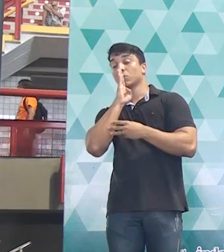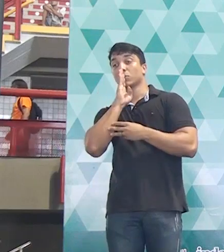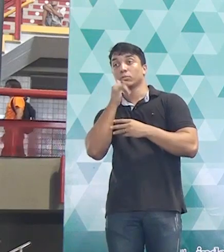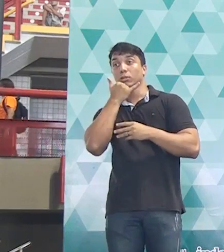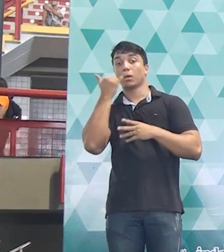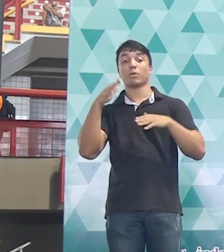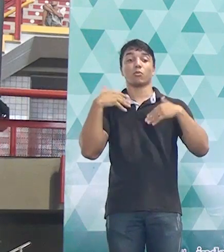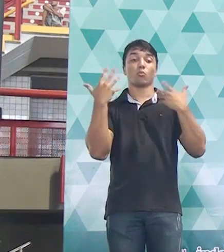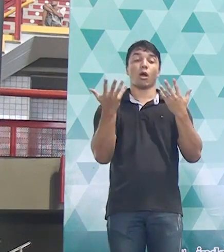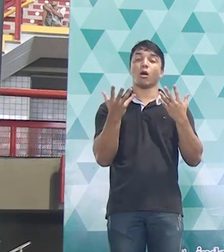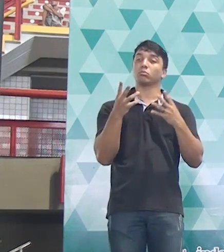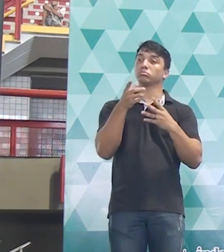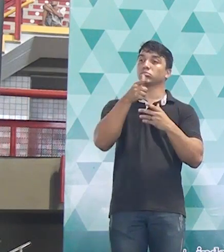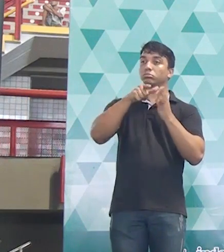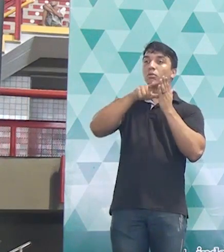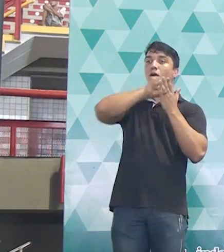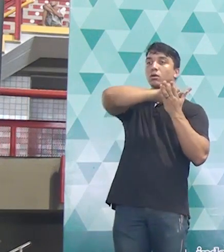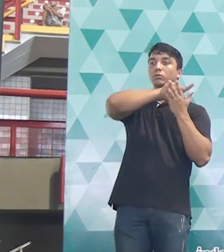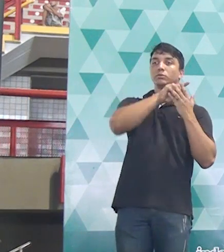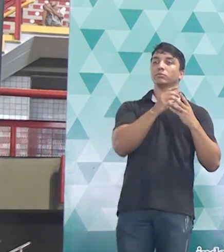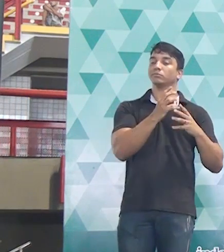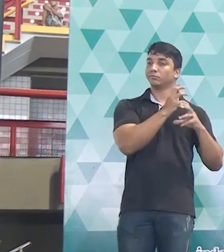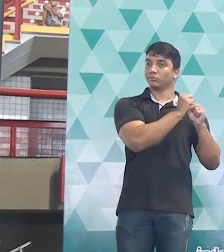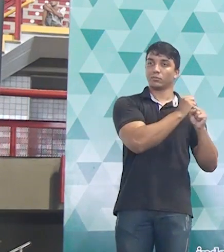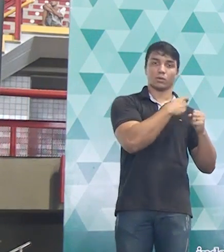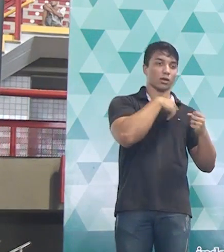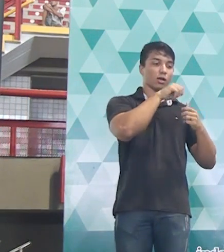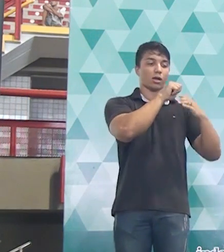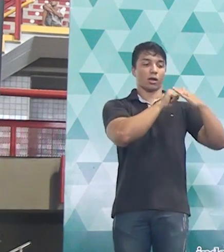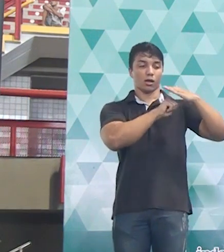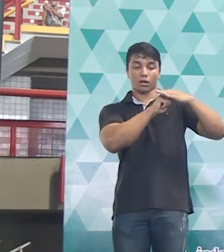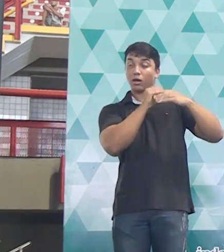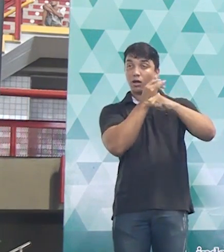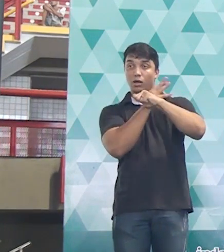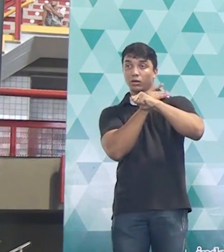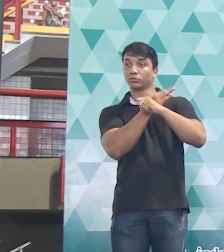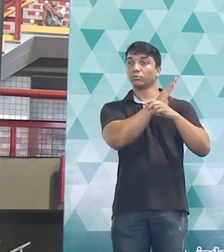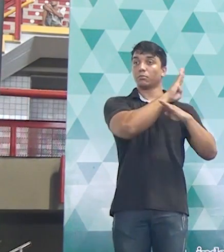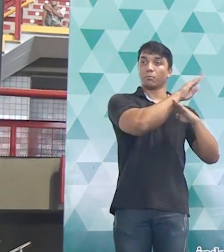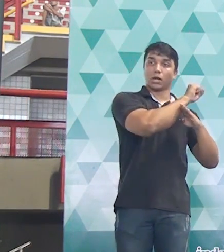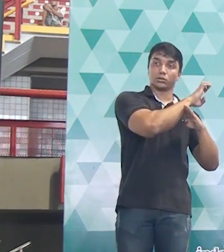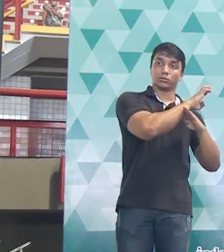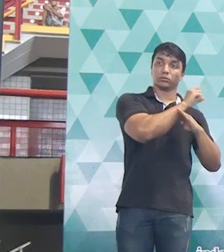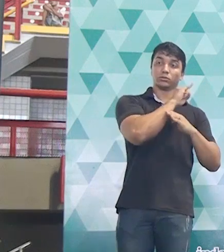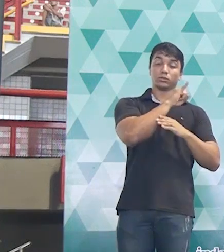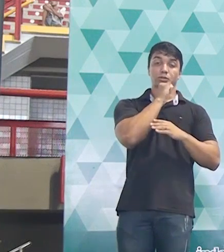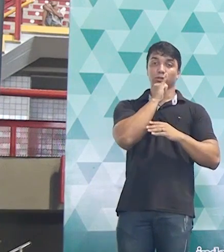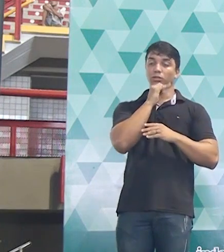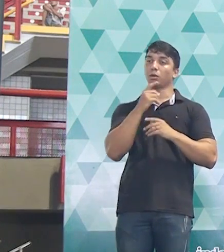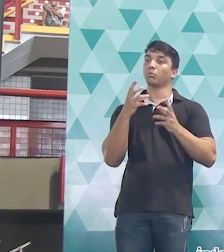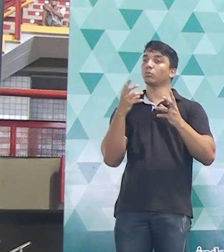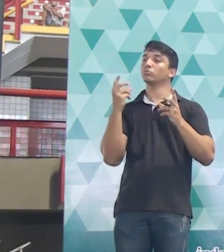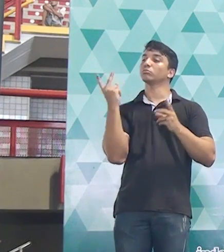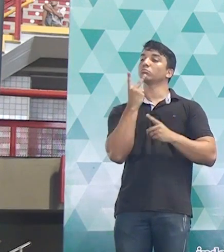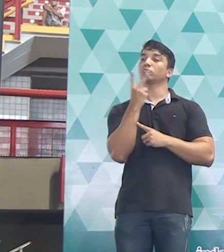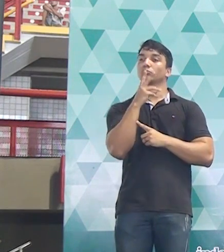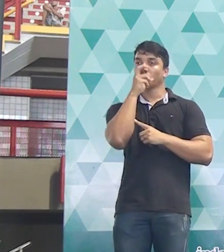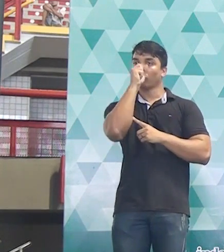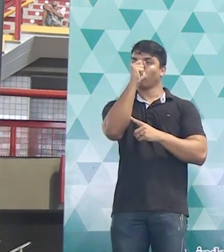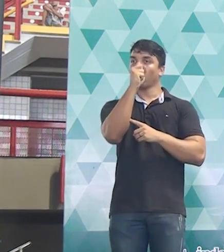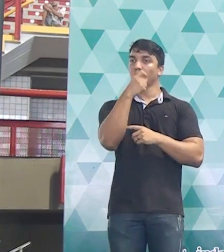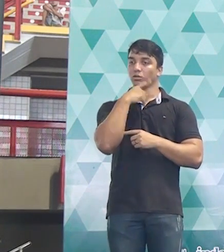a ele. Quem dá origem a ele? Ácido e base. Ácido forte com base forte, sal de caráter